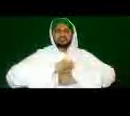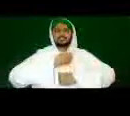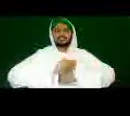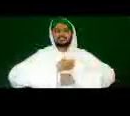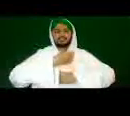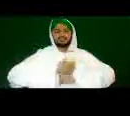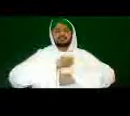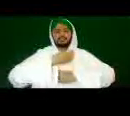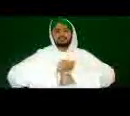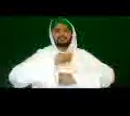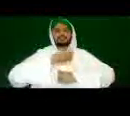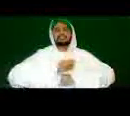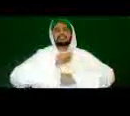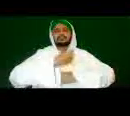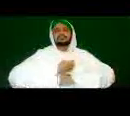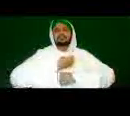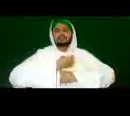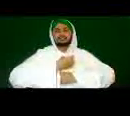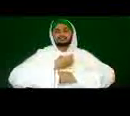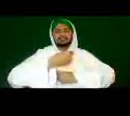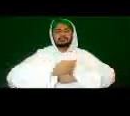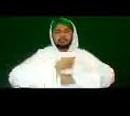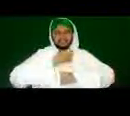سیکھنا، ٹھیک ہے نا. سیکھنا،